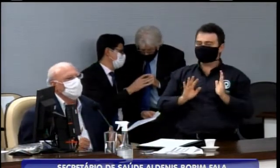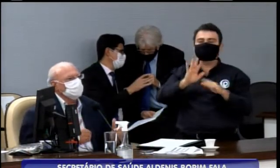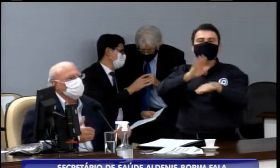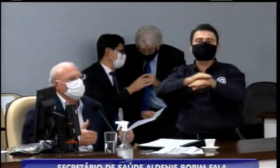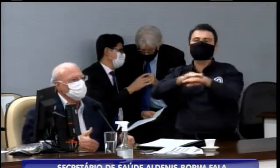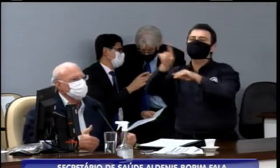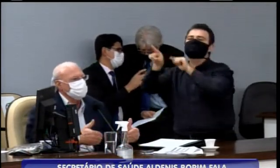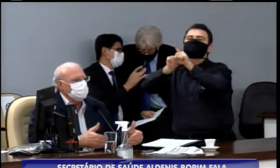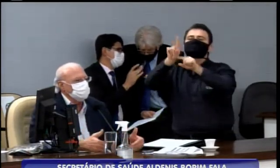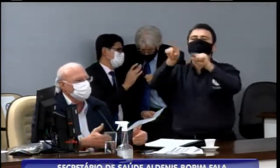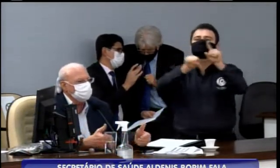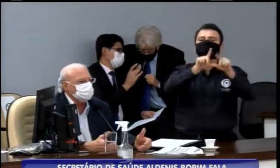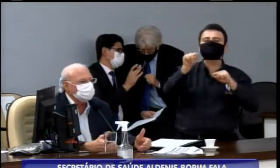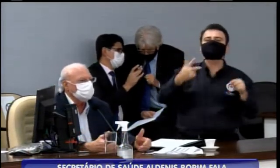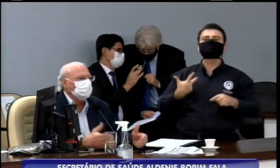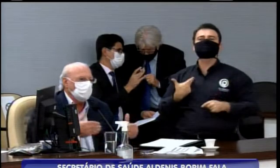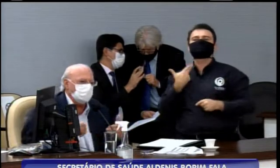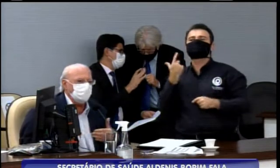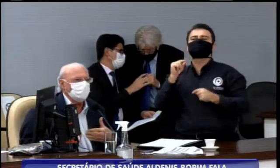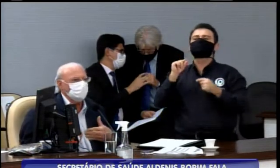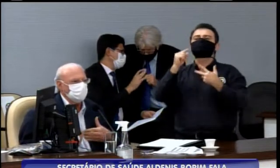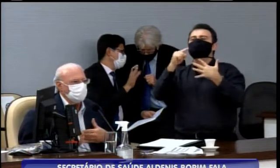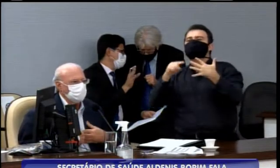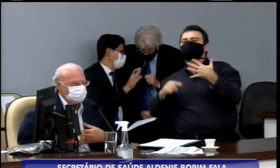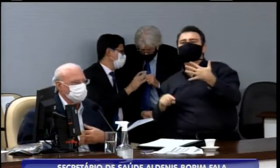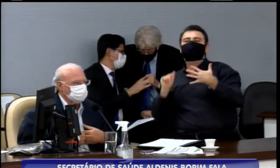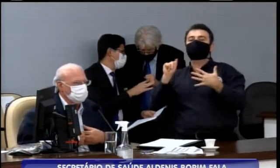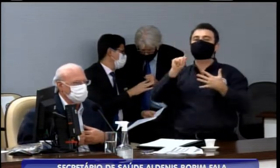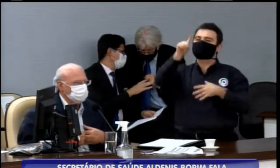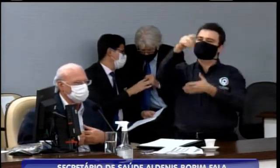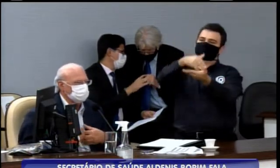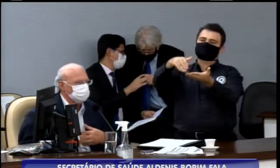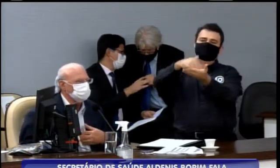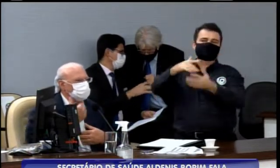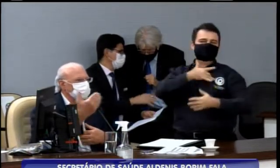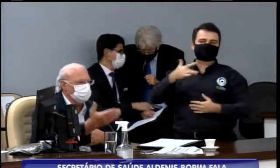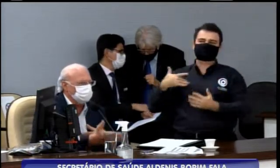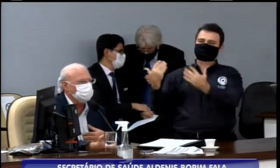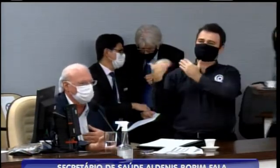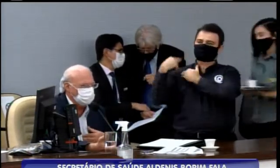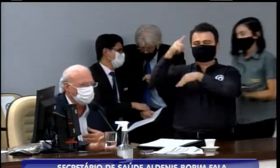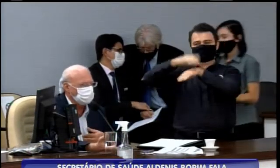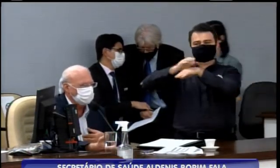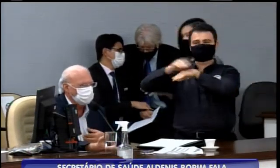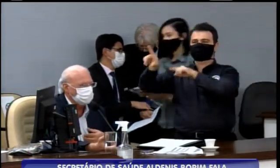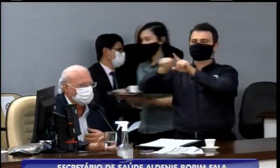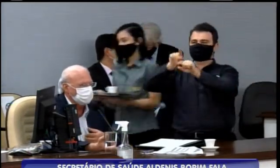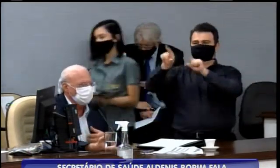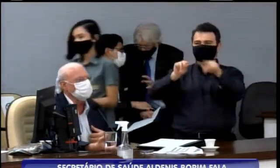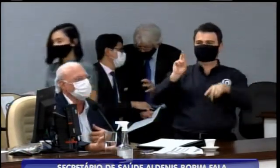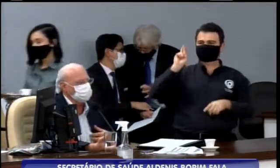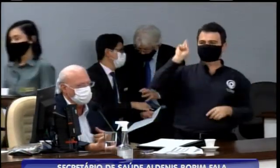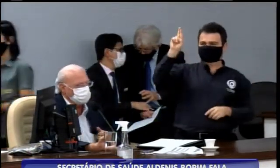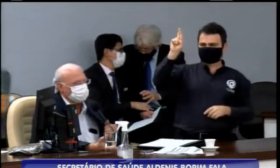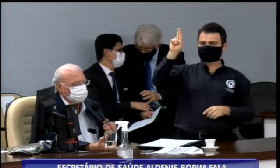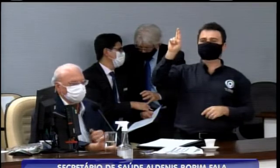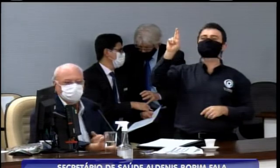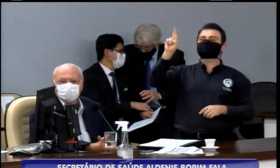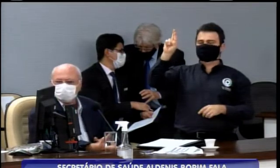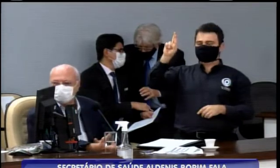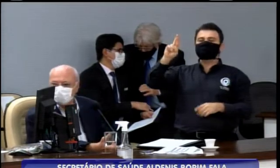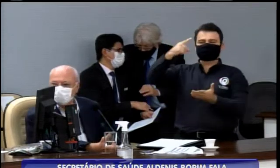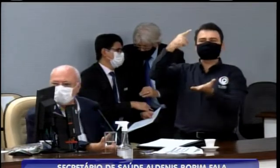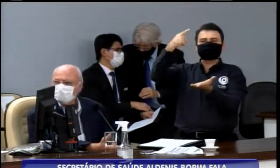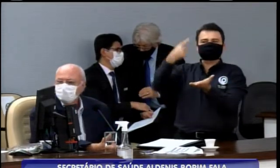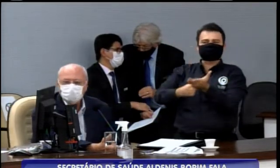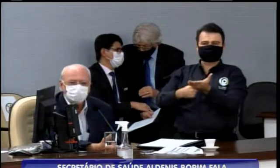escolhe o que será feito é a Secretaria de Saúde e envia para ele. É uma regulação, será